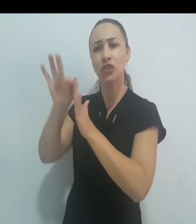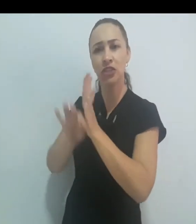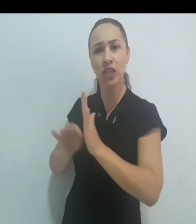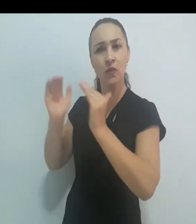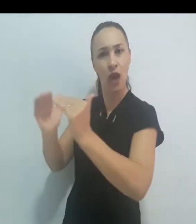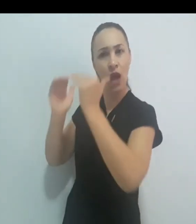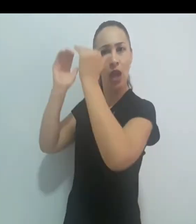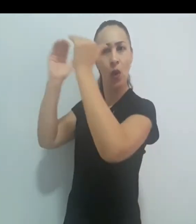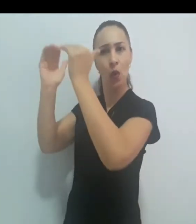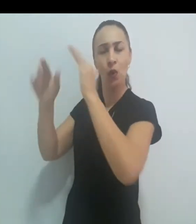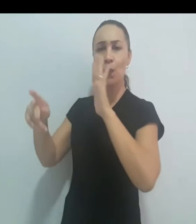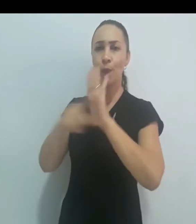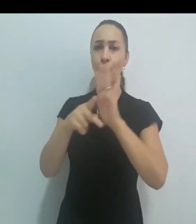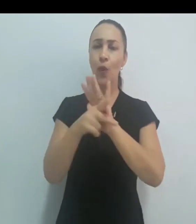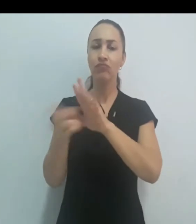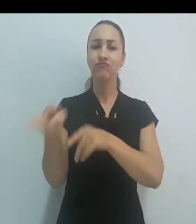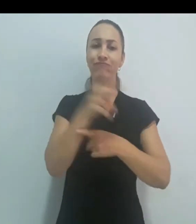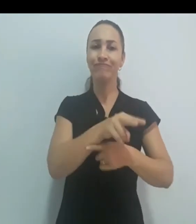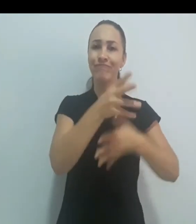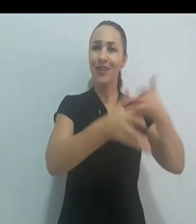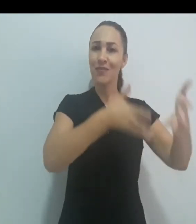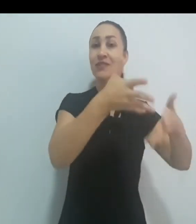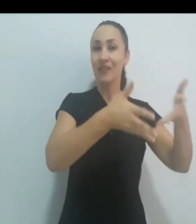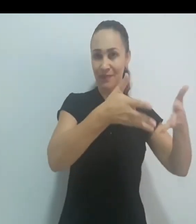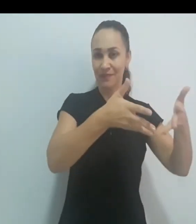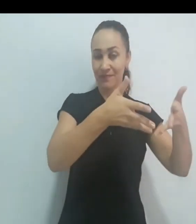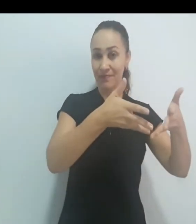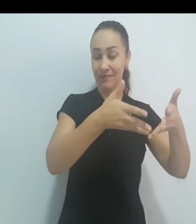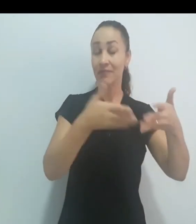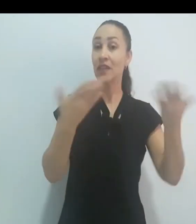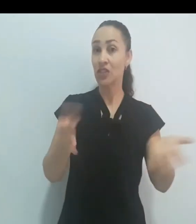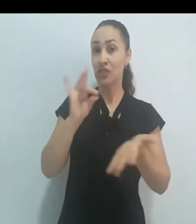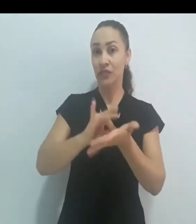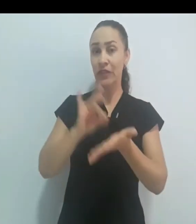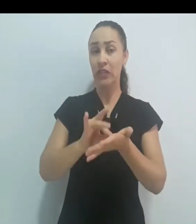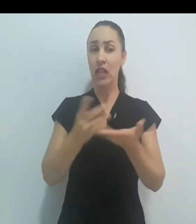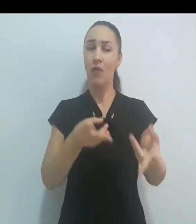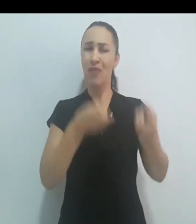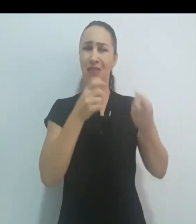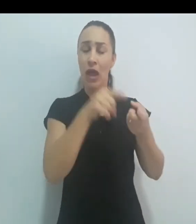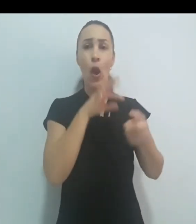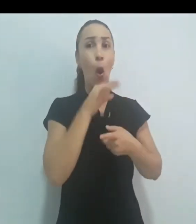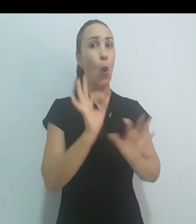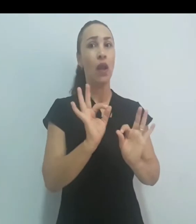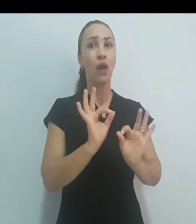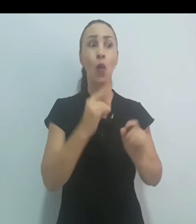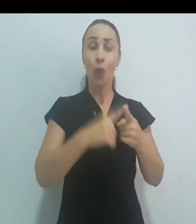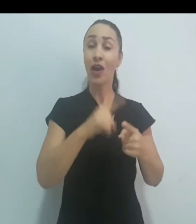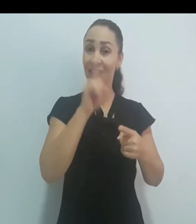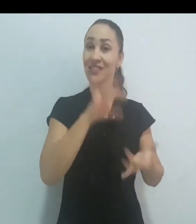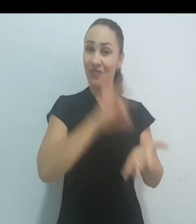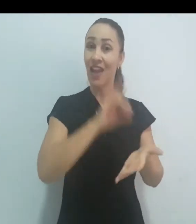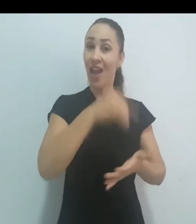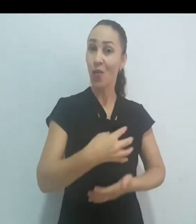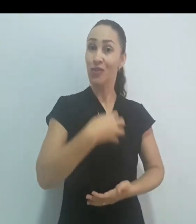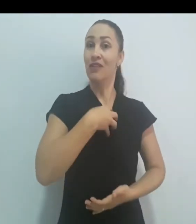textos canônicos para a língua de sinais e que de uma certa não podemos ver também como uma coisa totalmente ruim,